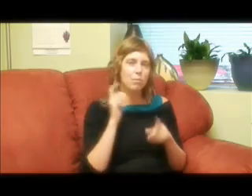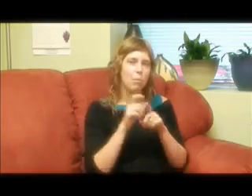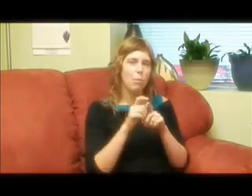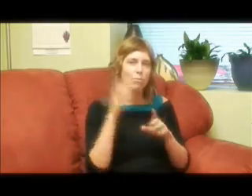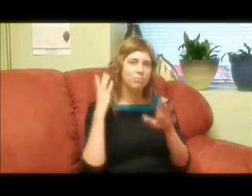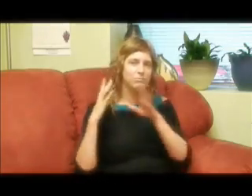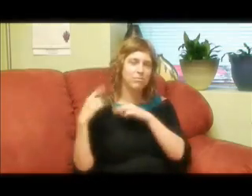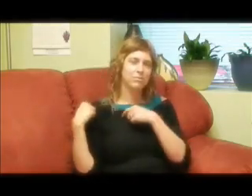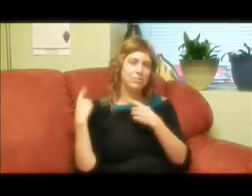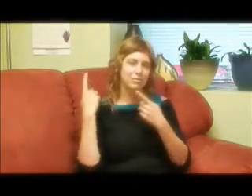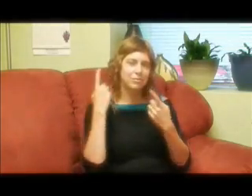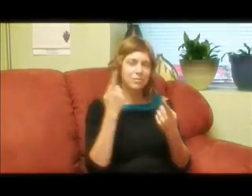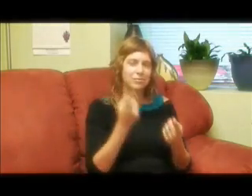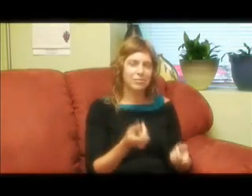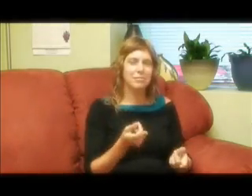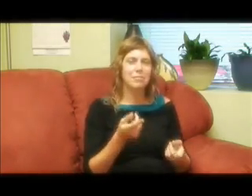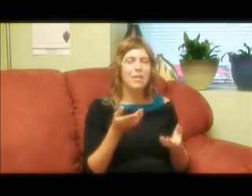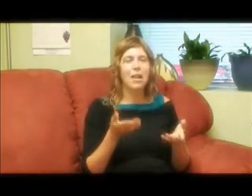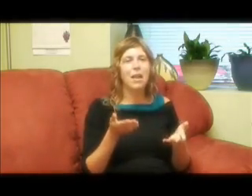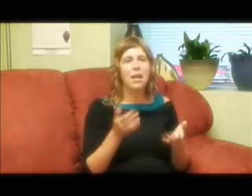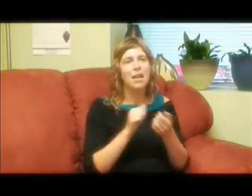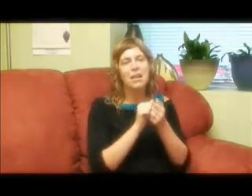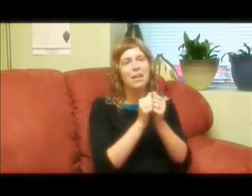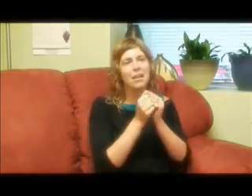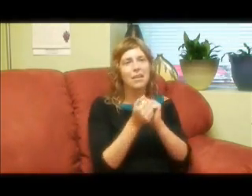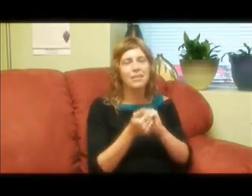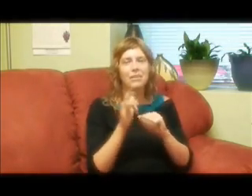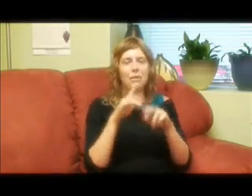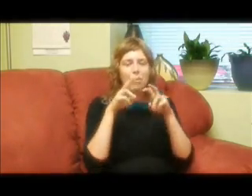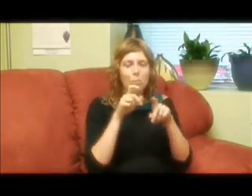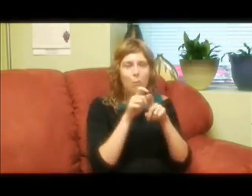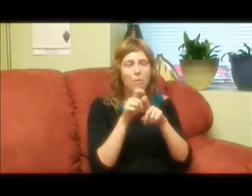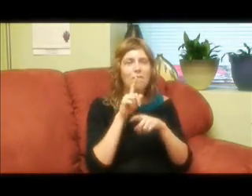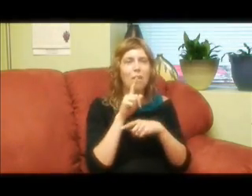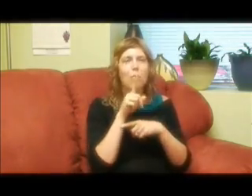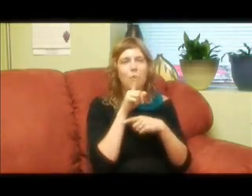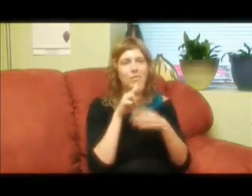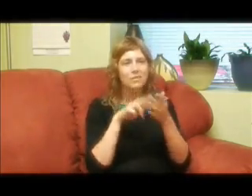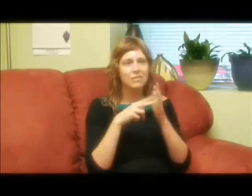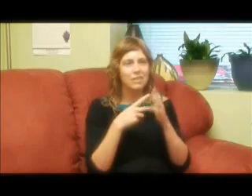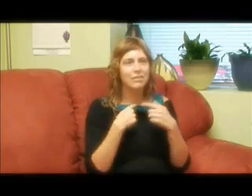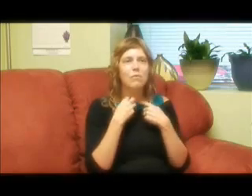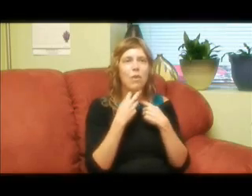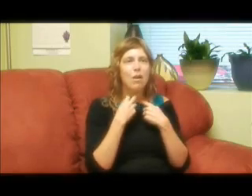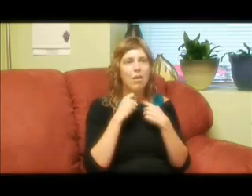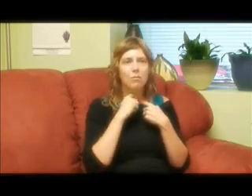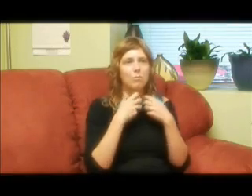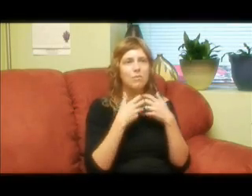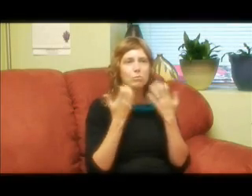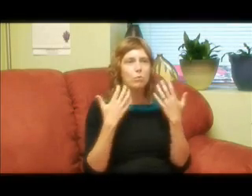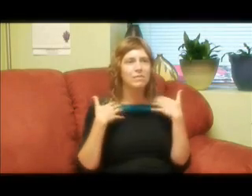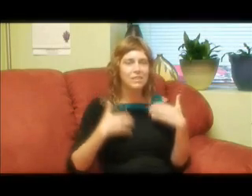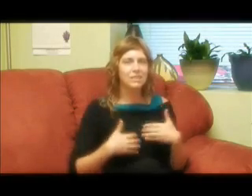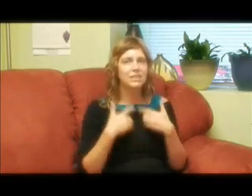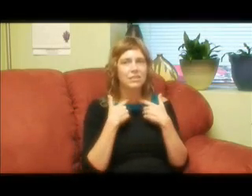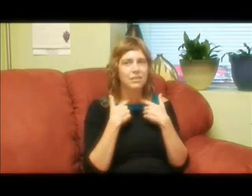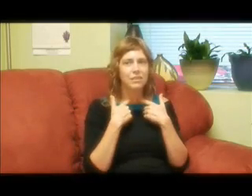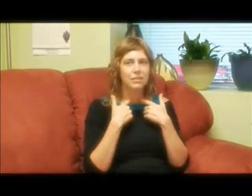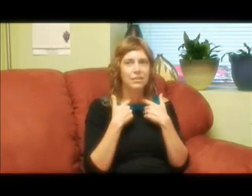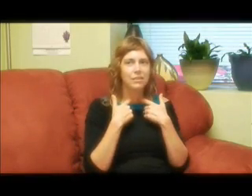Sourd-muet, c'est un ancien terme qui remonte à très longtemps. Actuellement, on a modifié le mot muet est en lien avec une